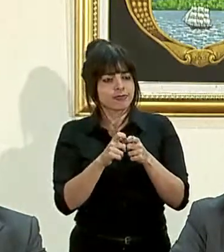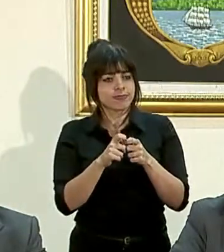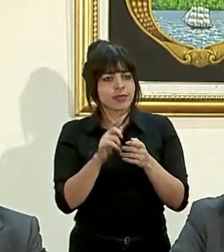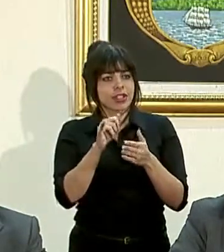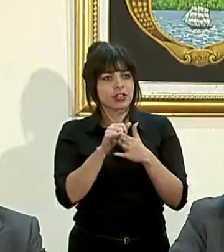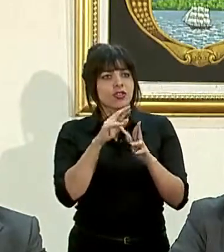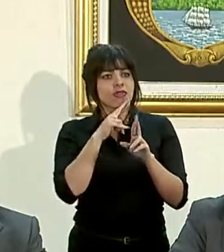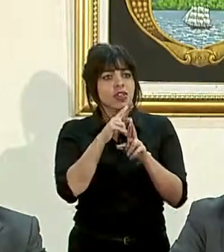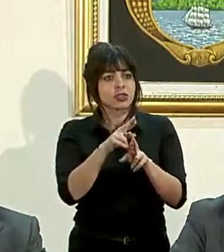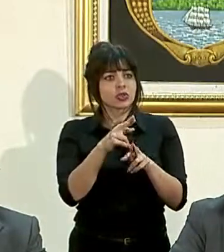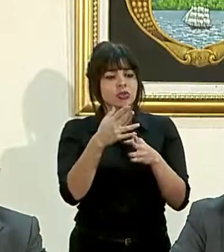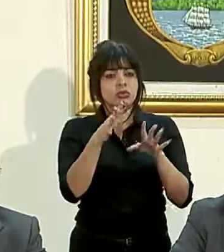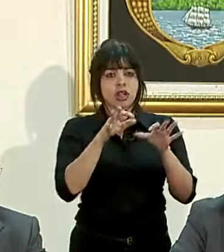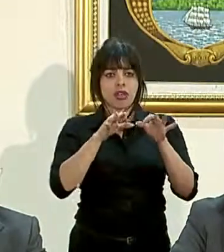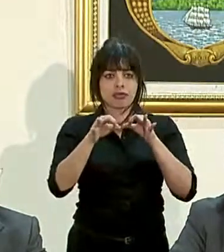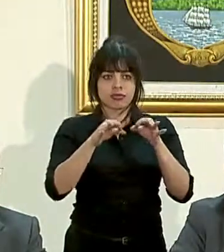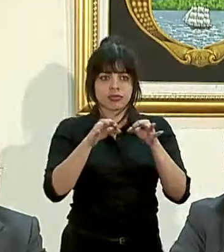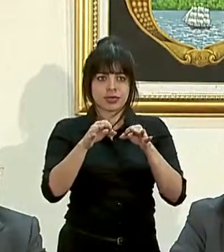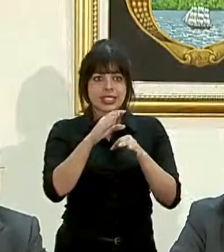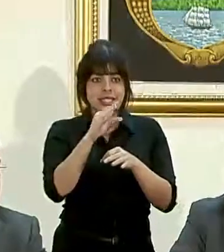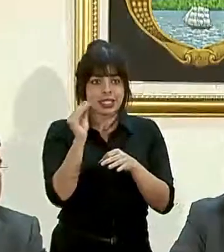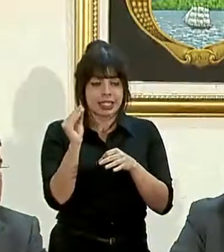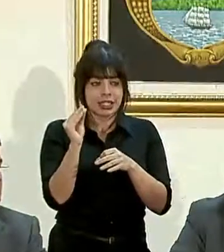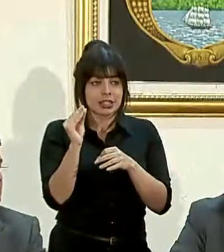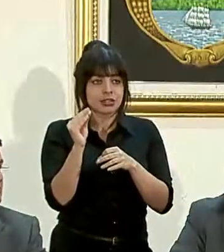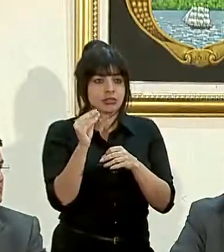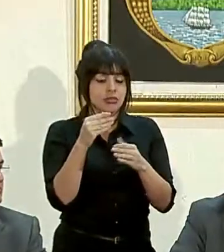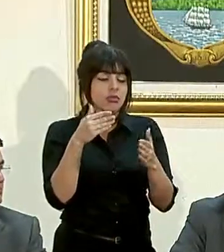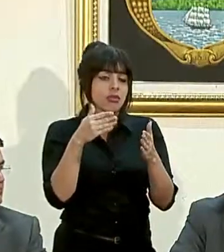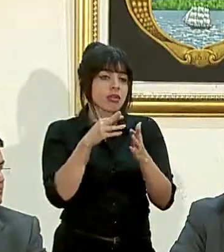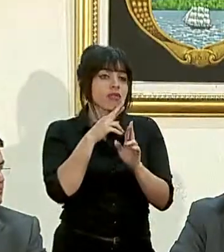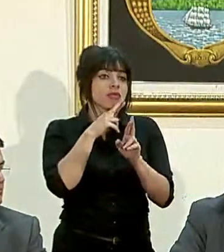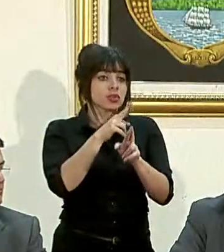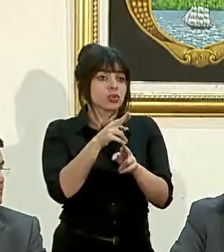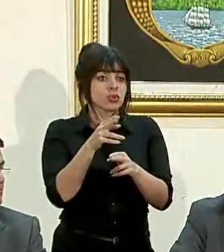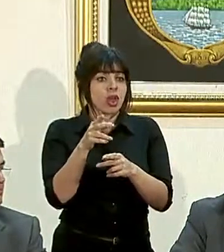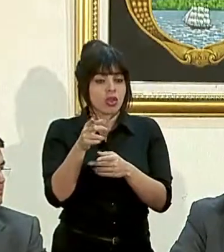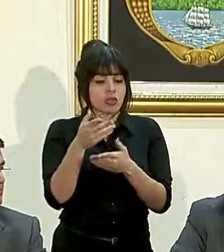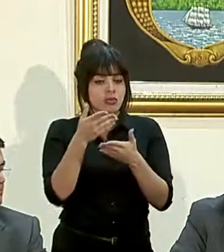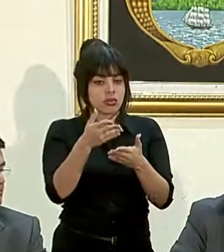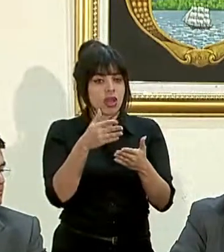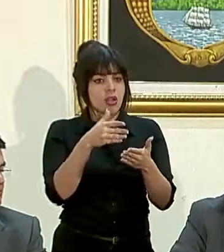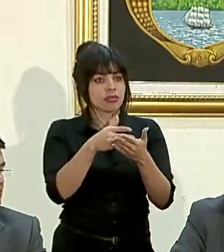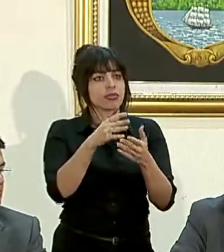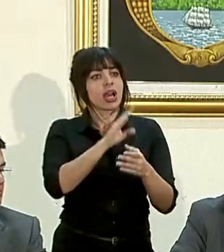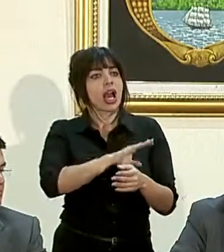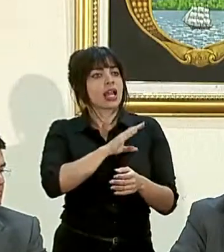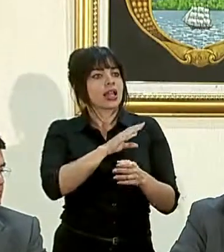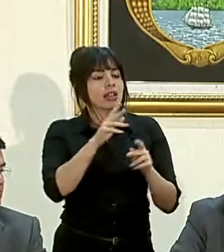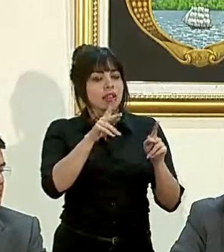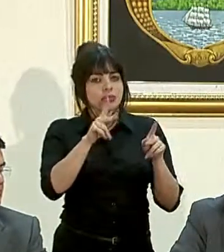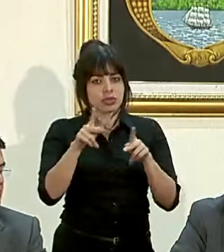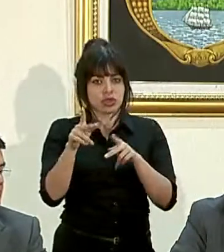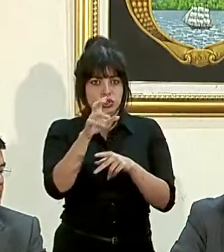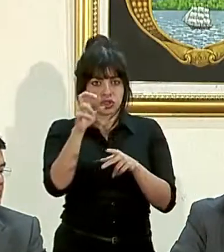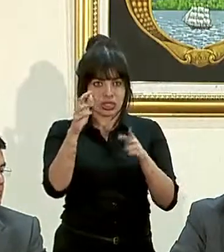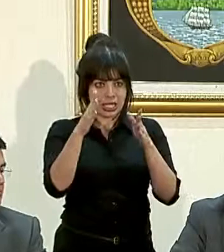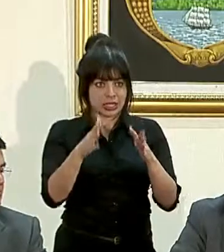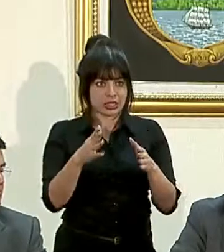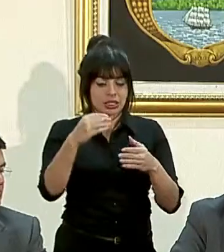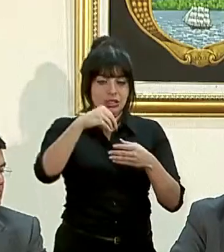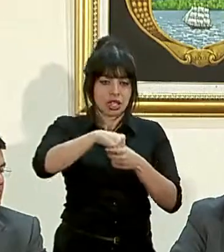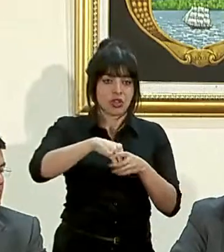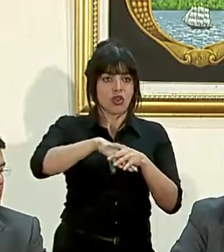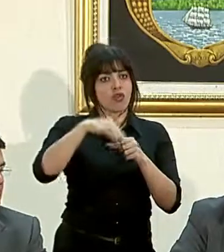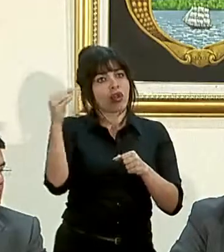esos resultados se han explicado y inciden en la calidad de las y los costarricenses fuera y dentro